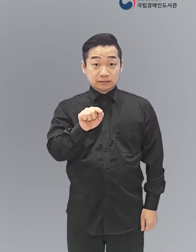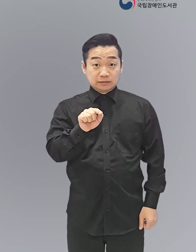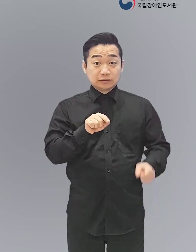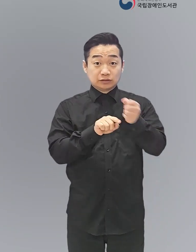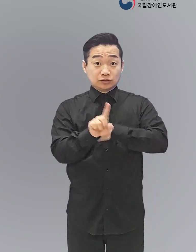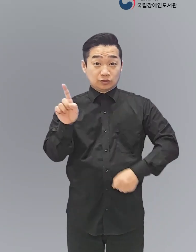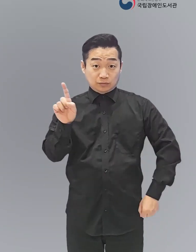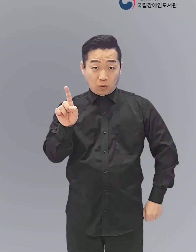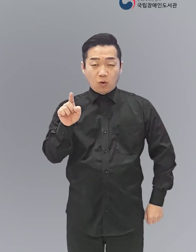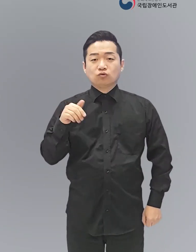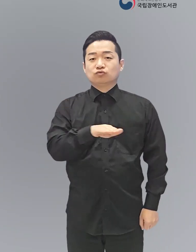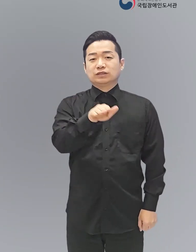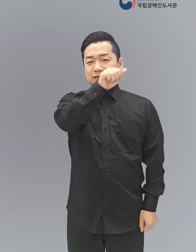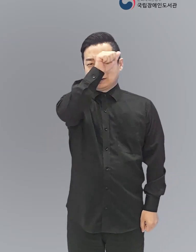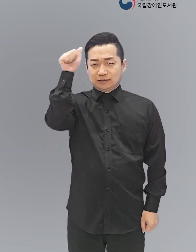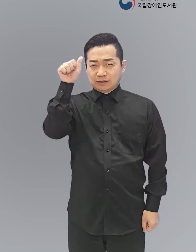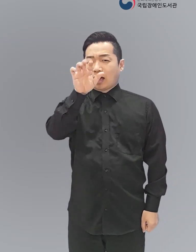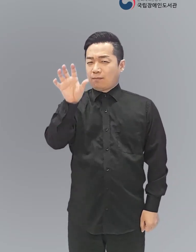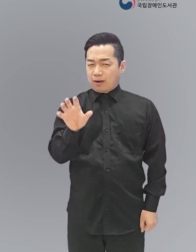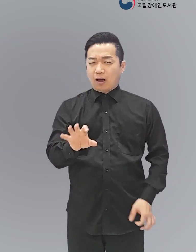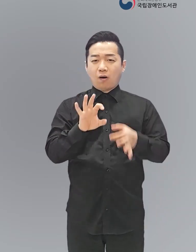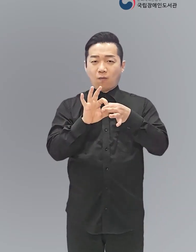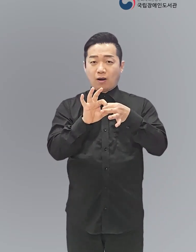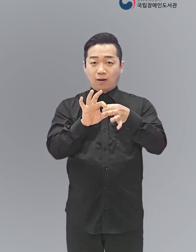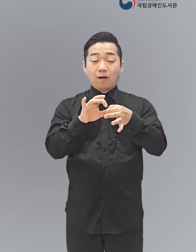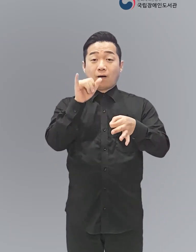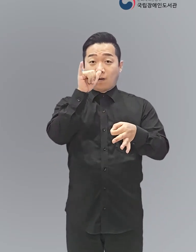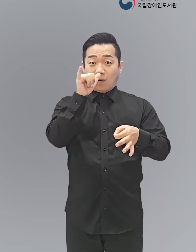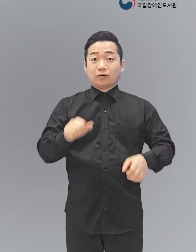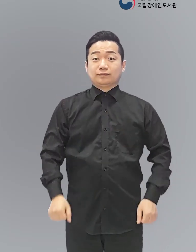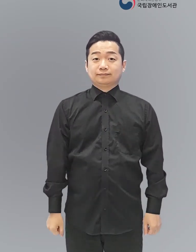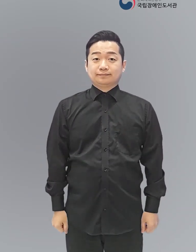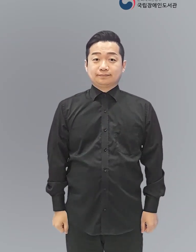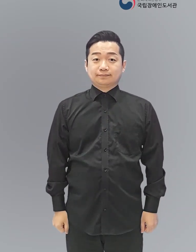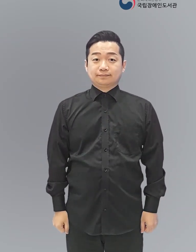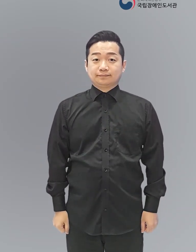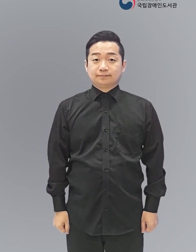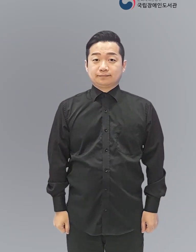그건 바로 우리 인생의 패턴과 관련이 있다.